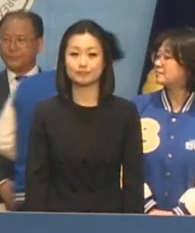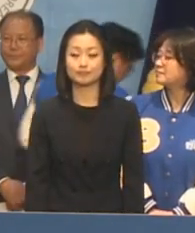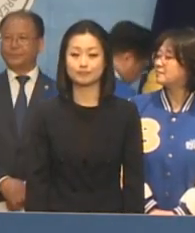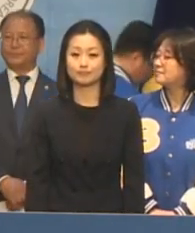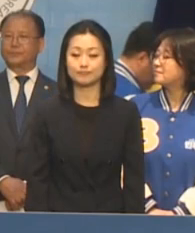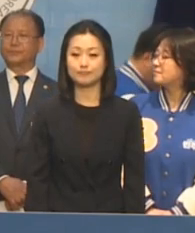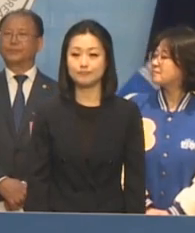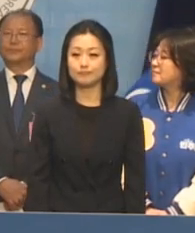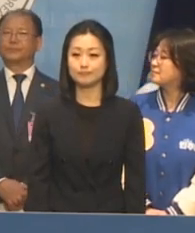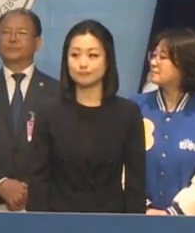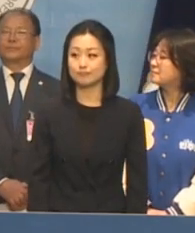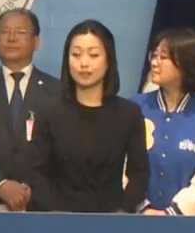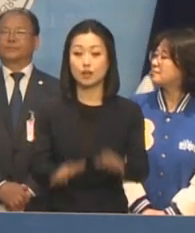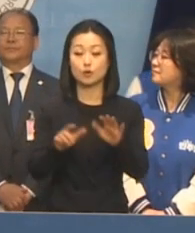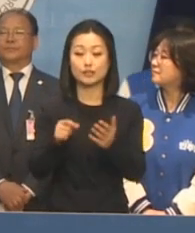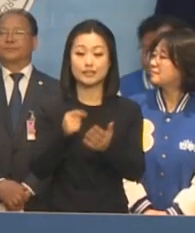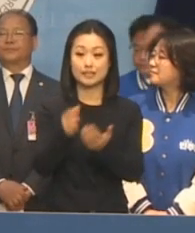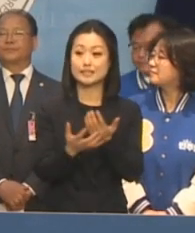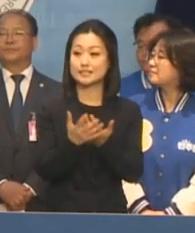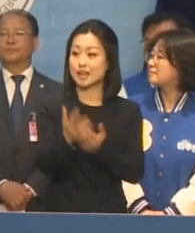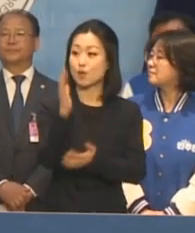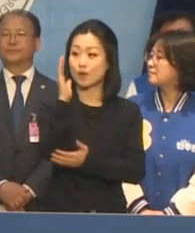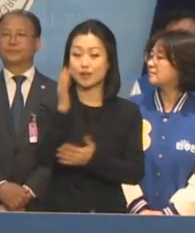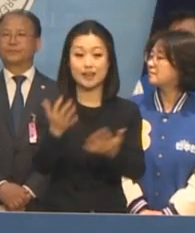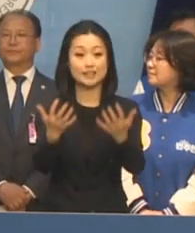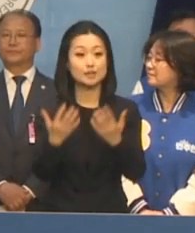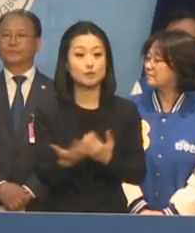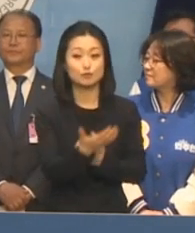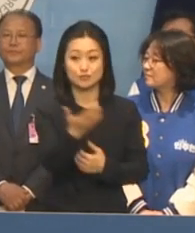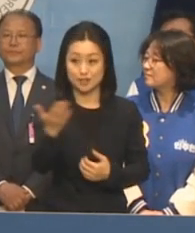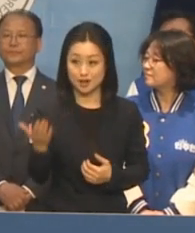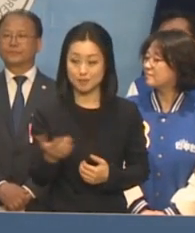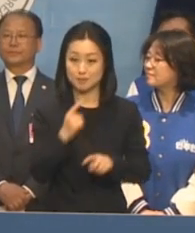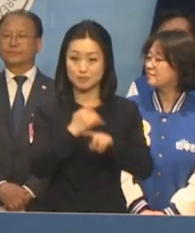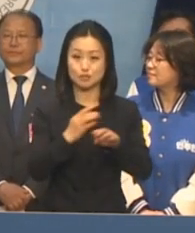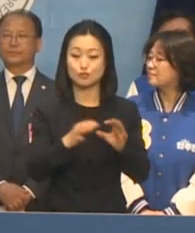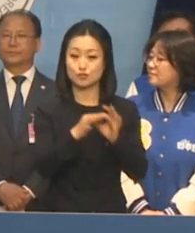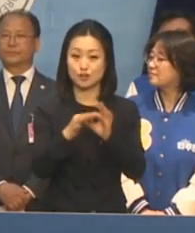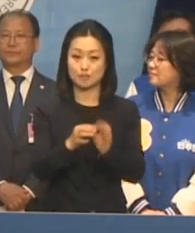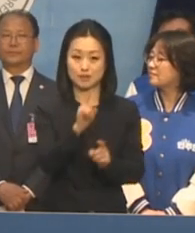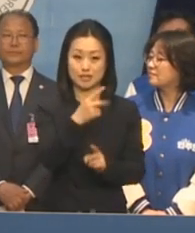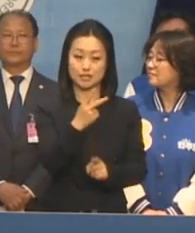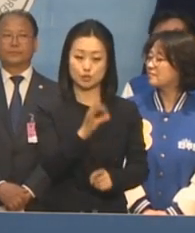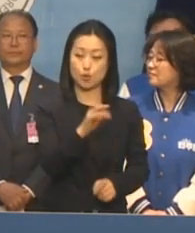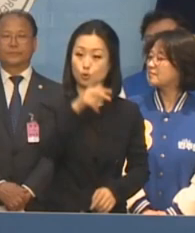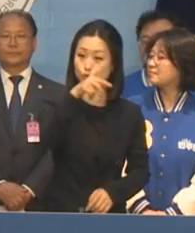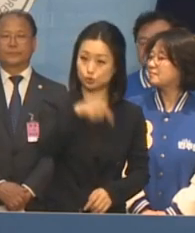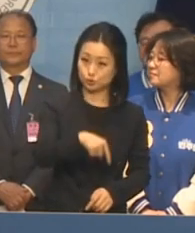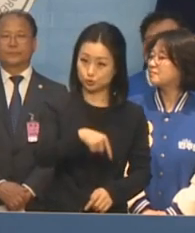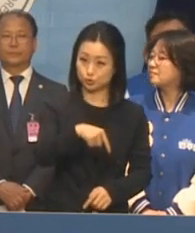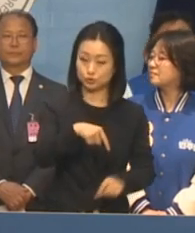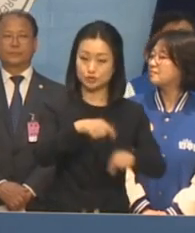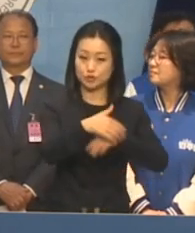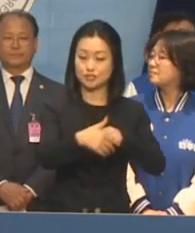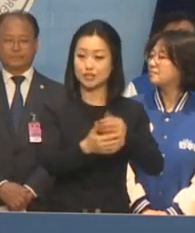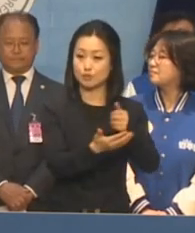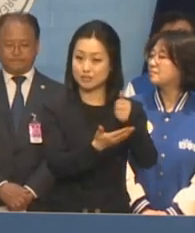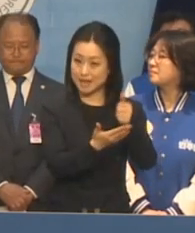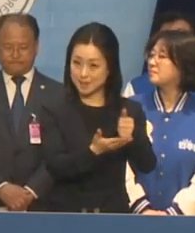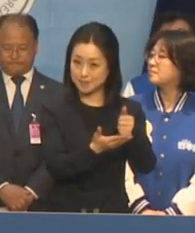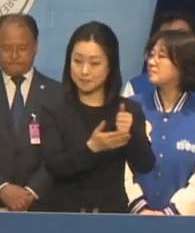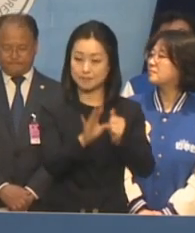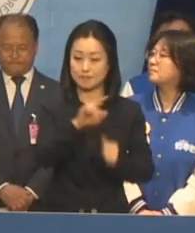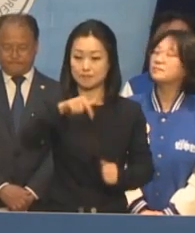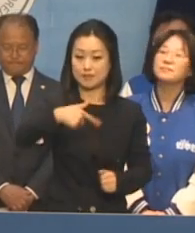듣겠습니다네 오늘 기자 의견에 참여해 주신 더불어민주 연합 이동주 정책의 의장님과